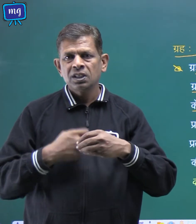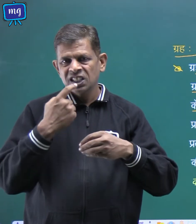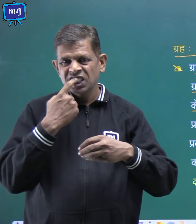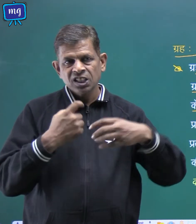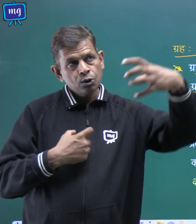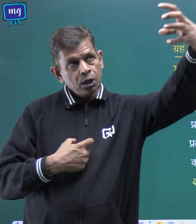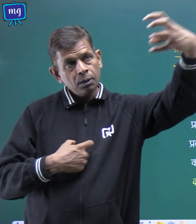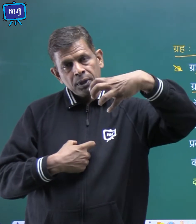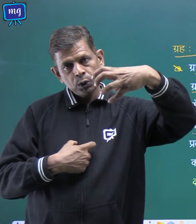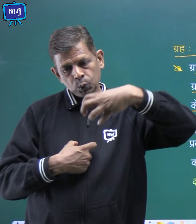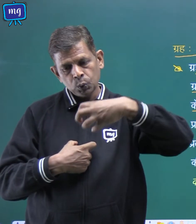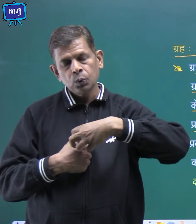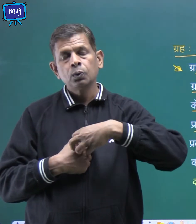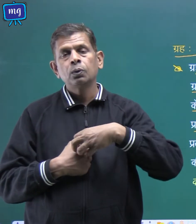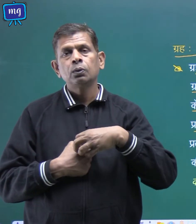सूर्य के प्रकाश को